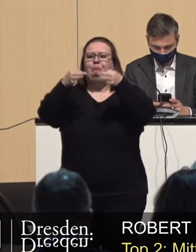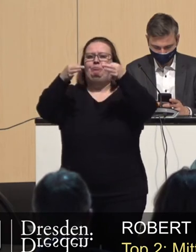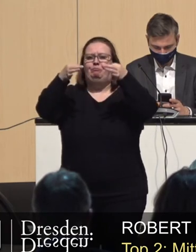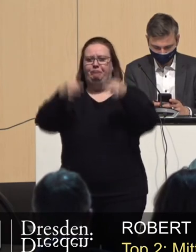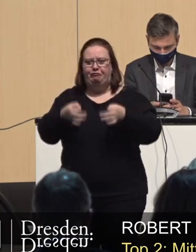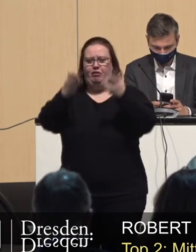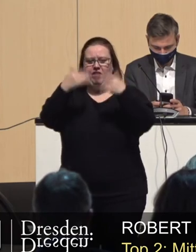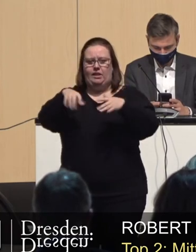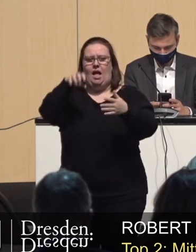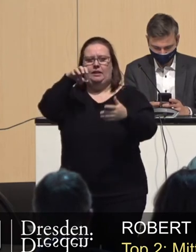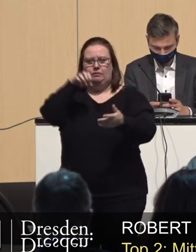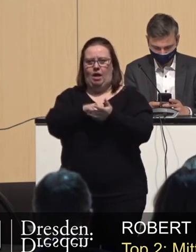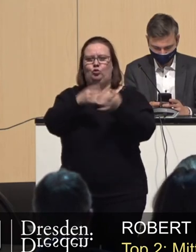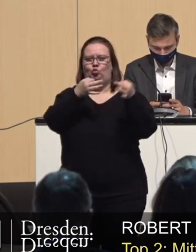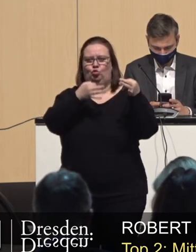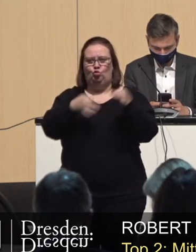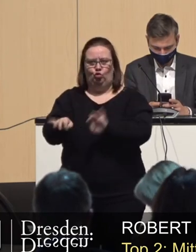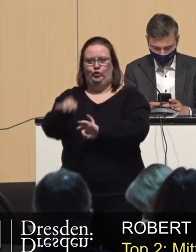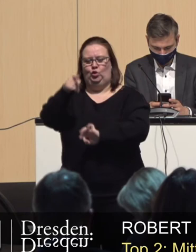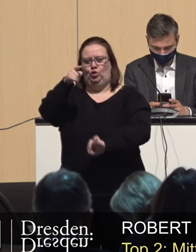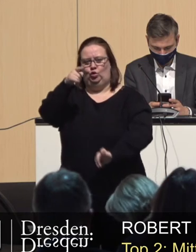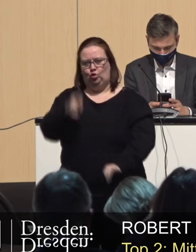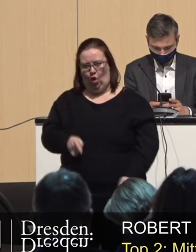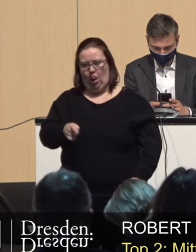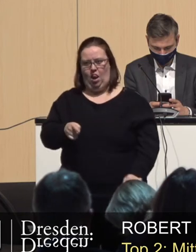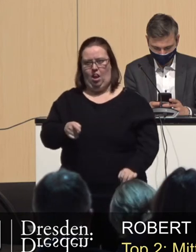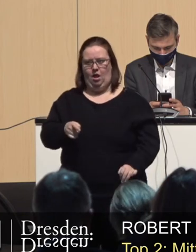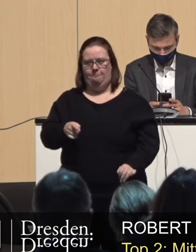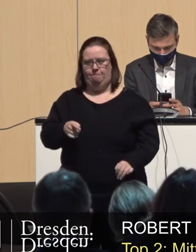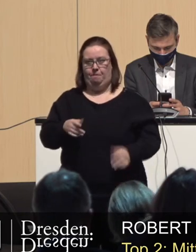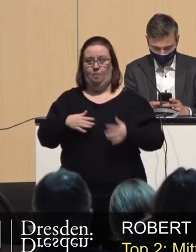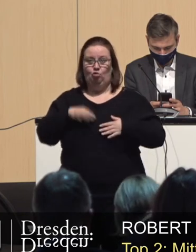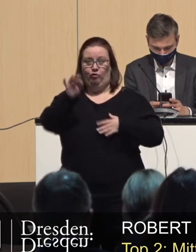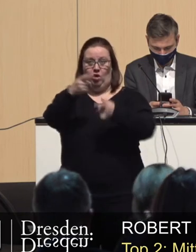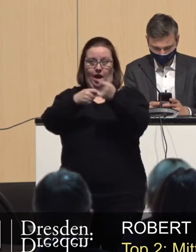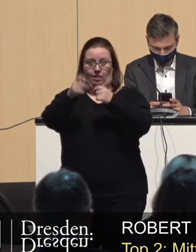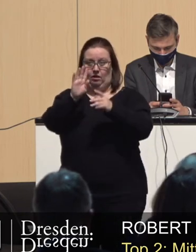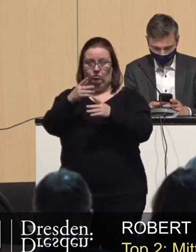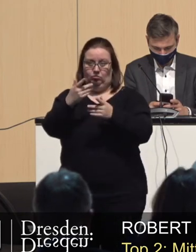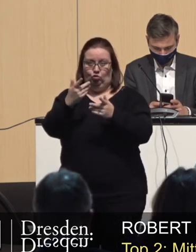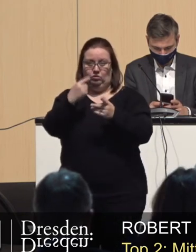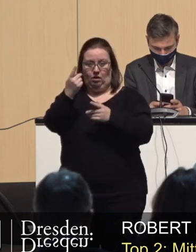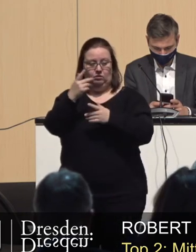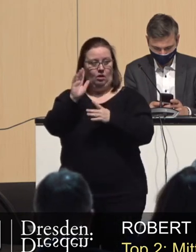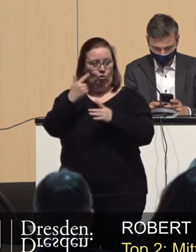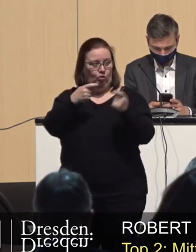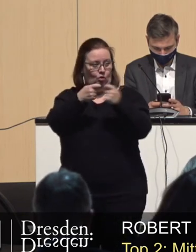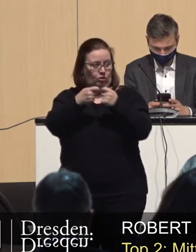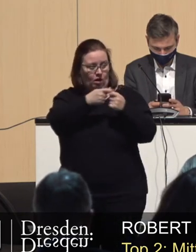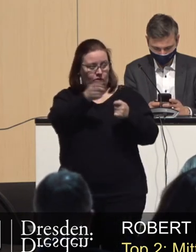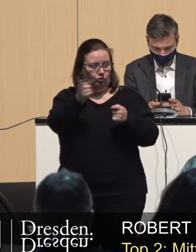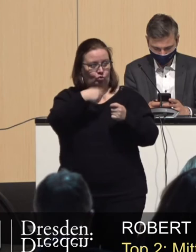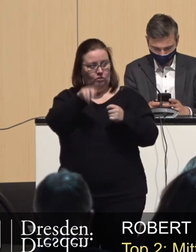Weihnachtsmärkte stattfinden sollen und ich kann nur für die Händler sprechen. Ich denke mal, Sie alle haben auch sehr guten Kontakt zu